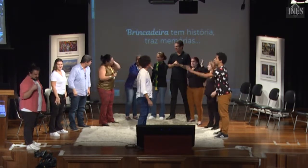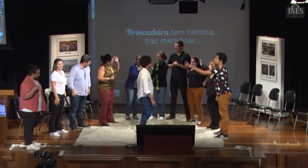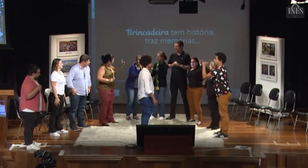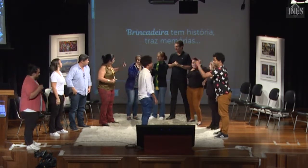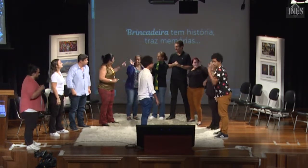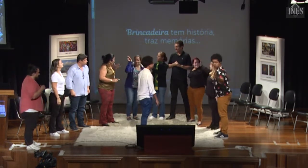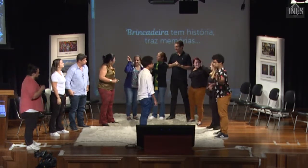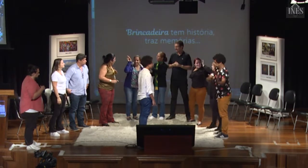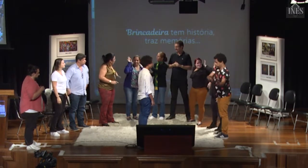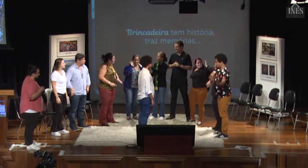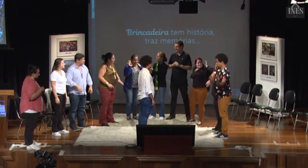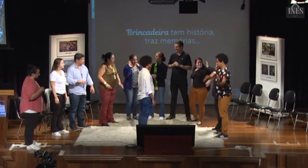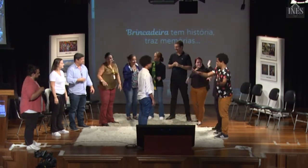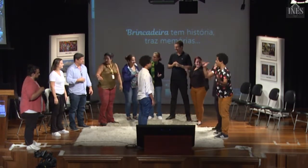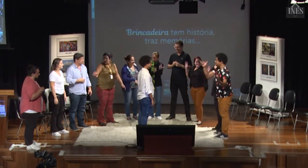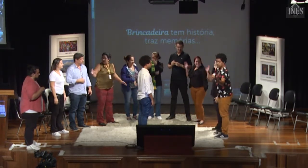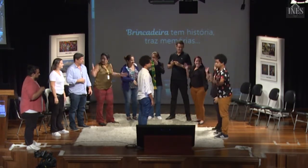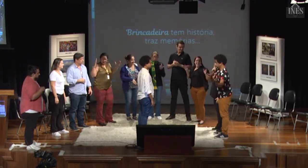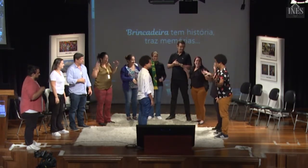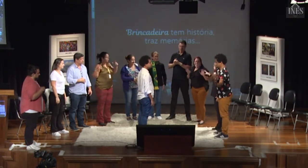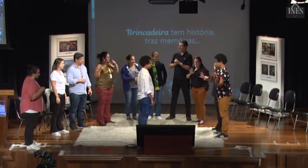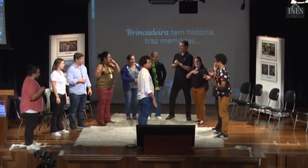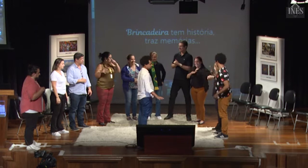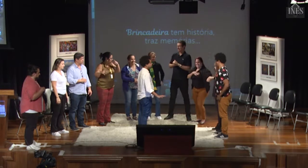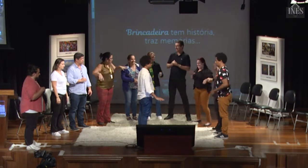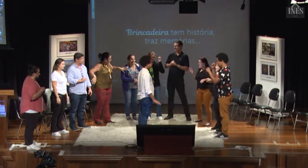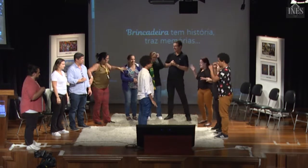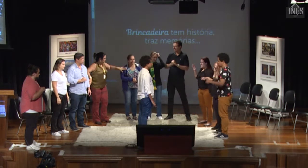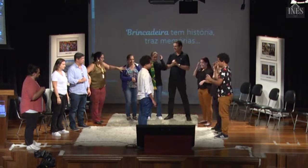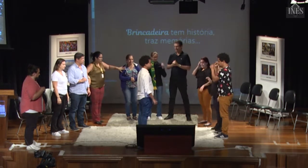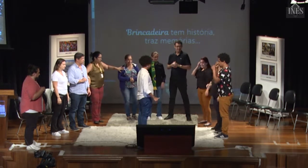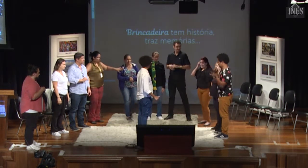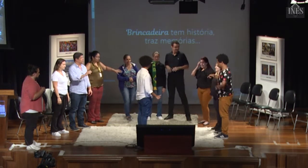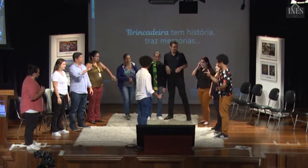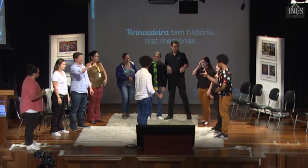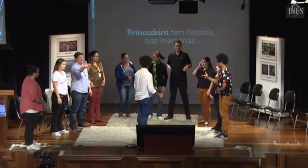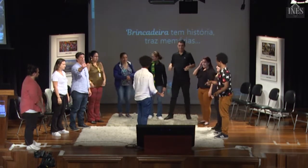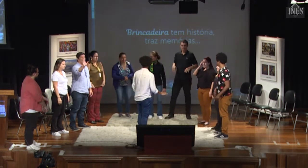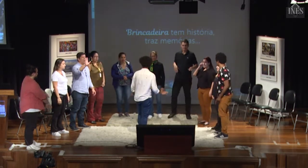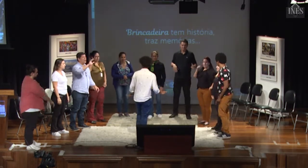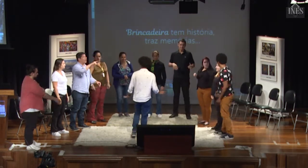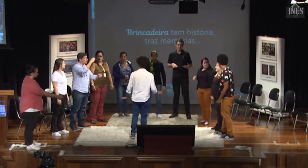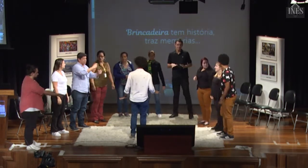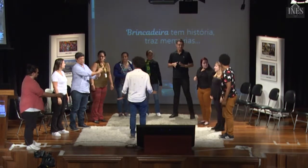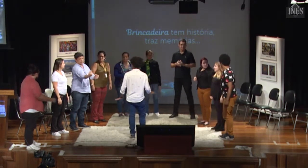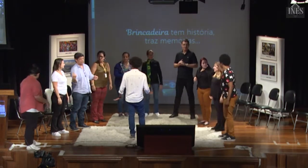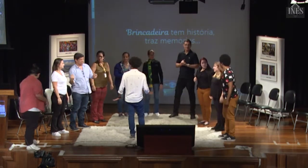apontando, tá? Então, avisa que para cá não tem ninguém, só aqui. E a gente brinca para cá. Mas espera